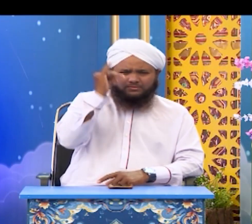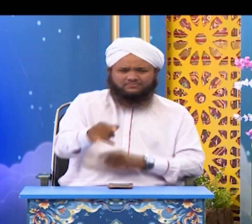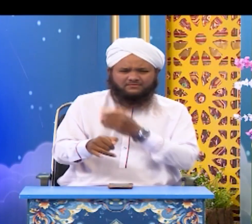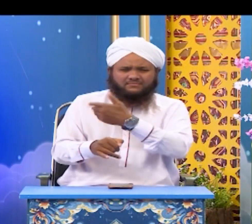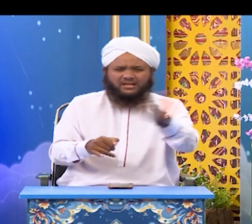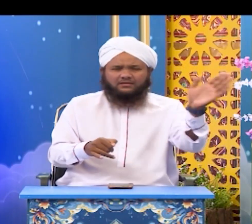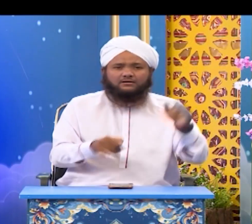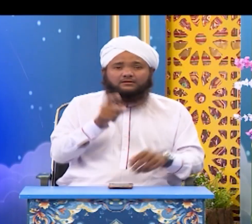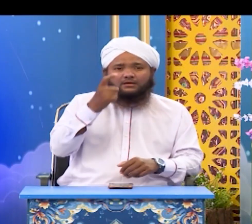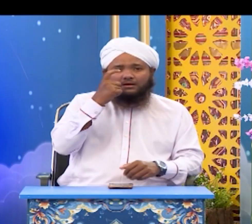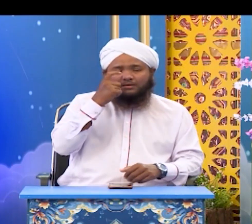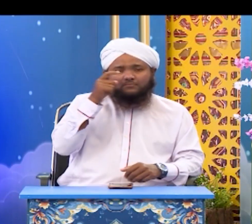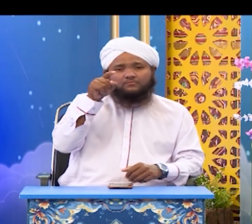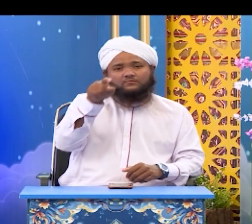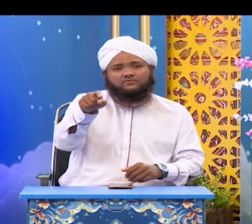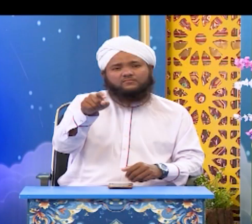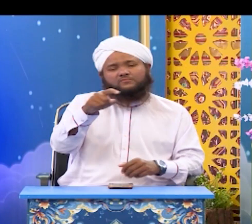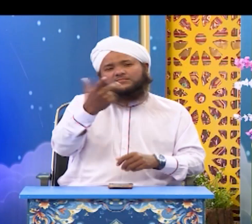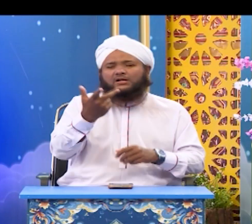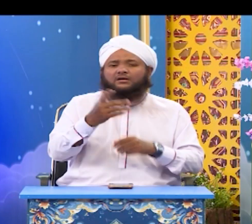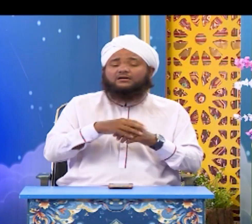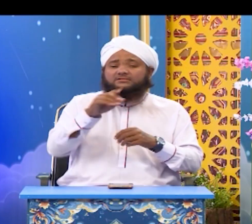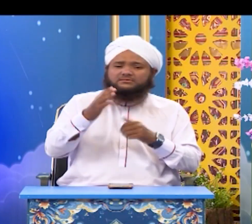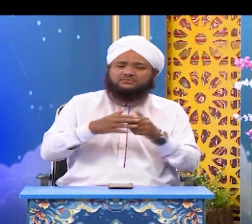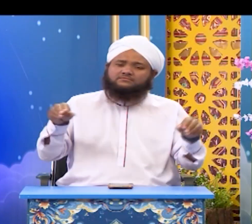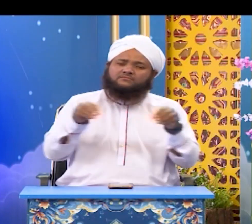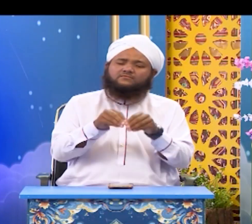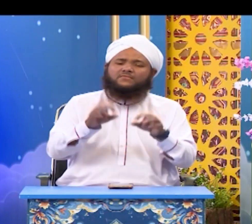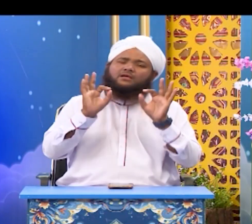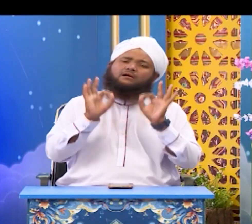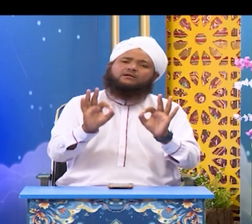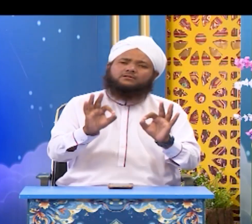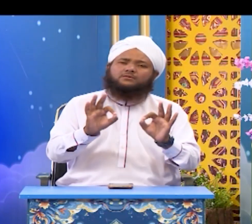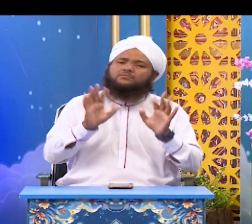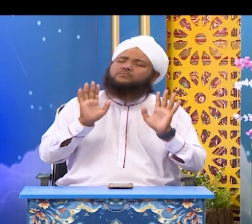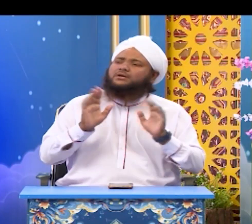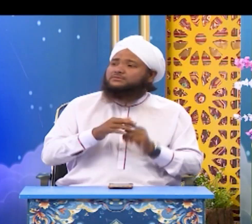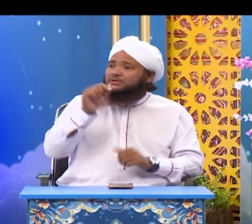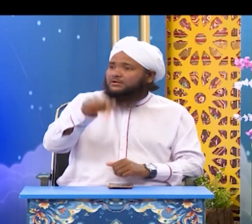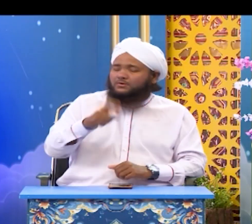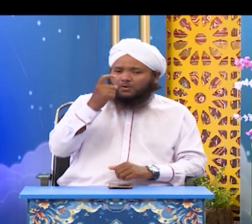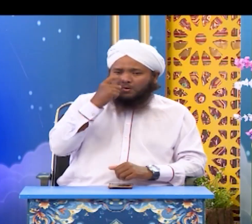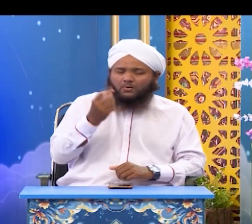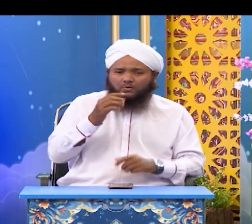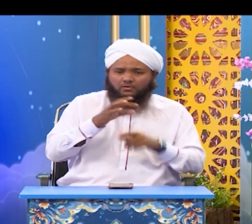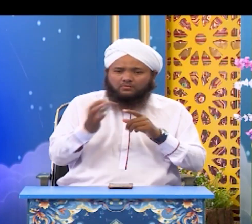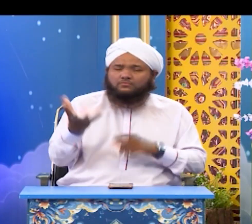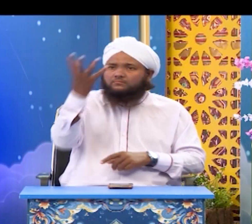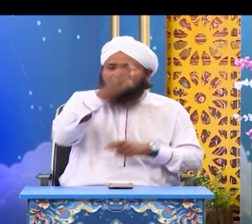نہیں تھی کہ وہ مردوں کی نفسانی خواہش پوری کرنے کا ایک کھلونا تھی۔ عورتیں دن رات مردوں کی مختلف قسم